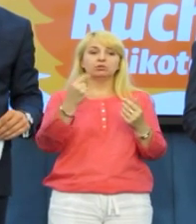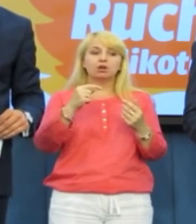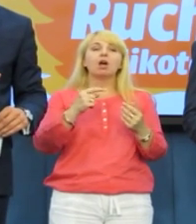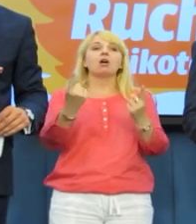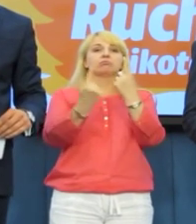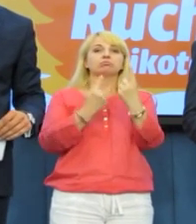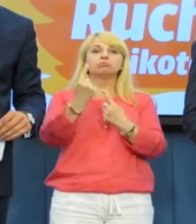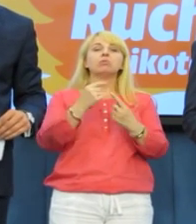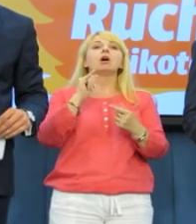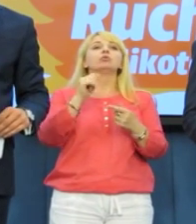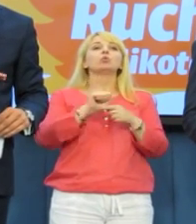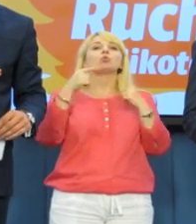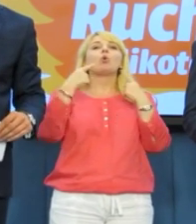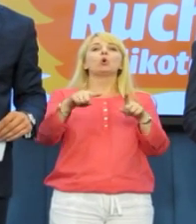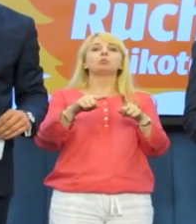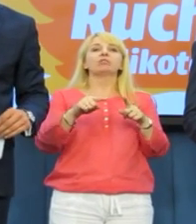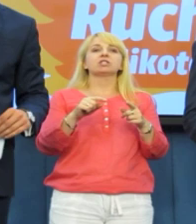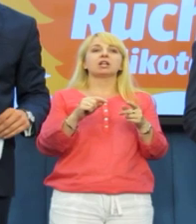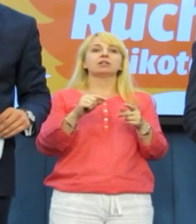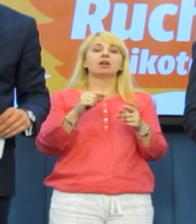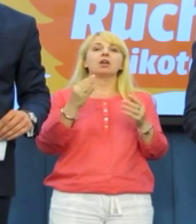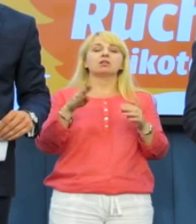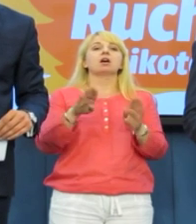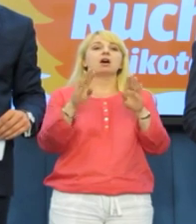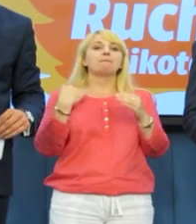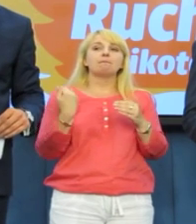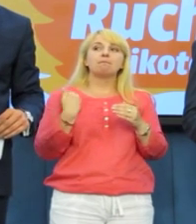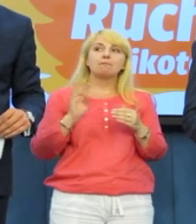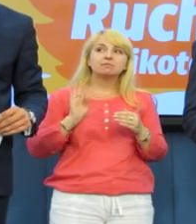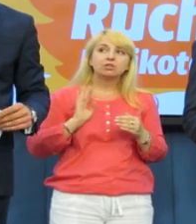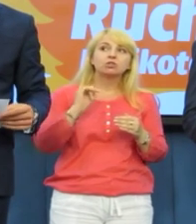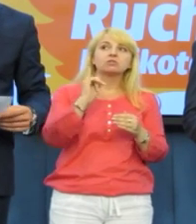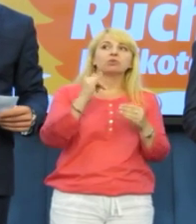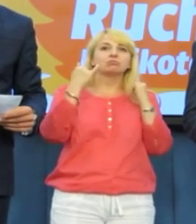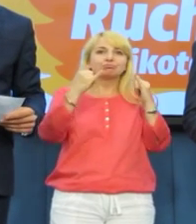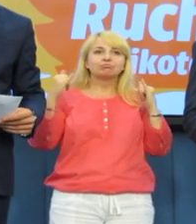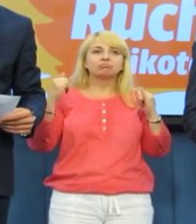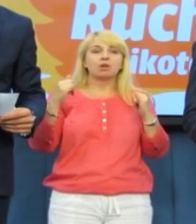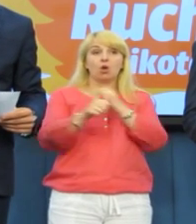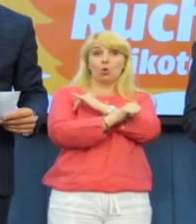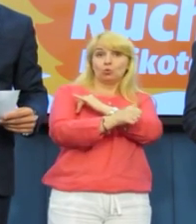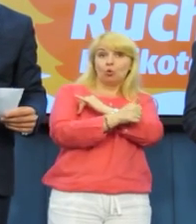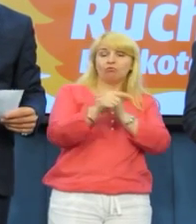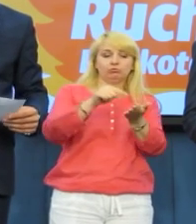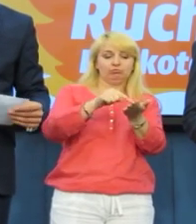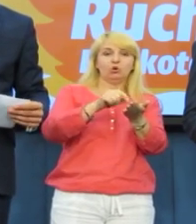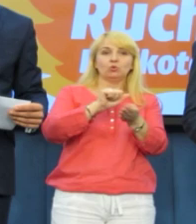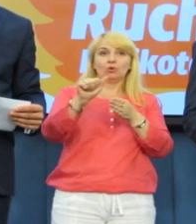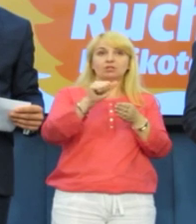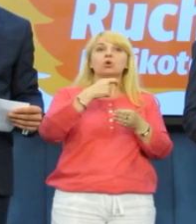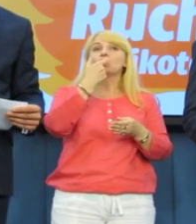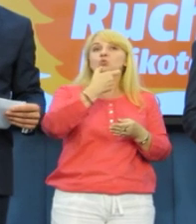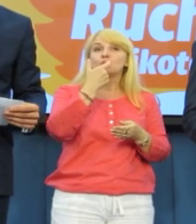Za bezpieczeństwo, za przejście. Policja tak naprawdę ma nic nie robić. Dowodem na to są słowa